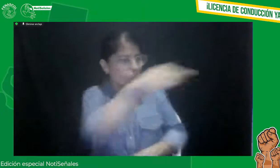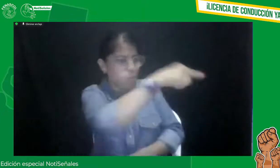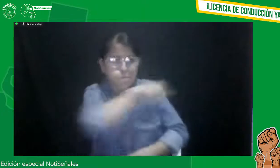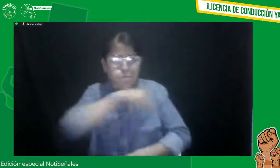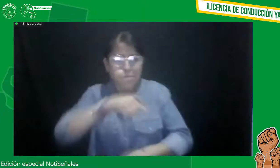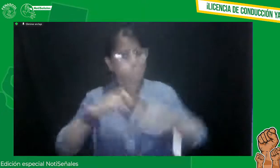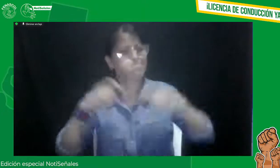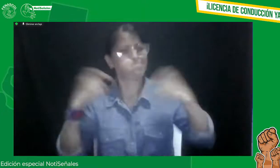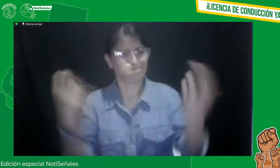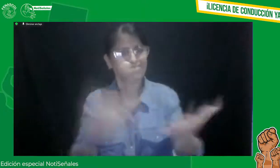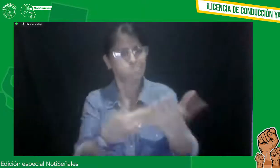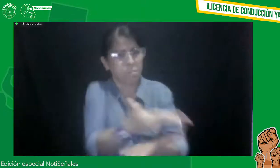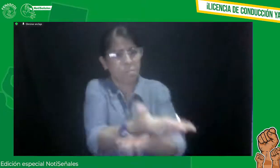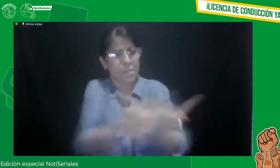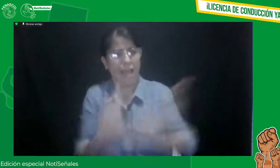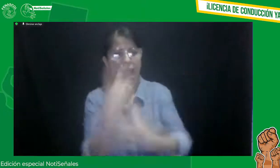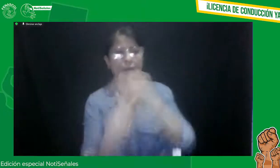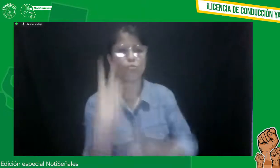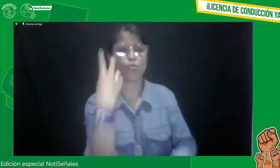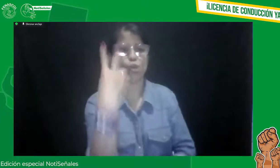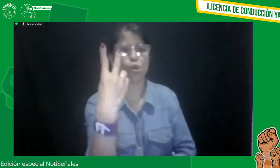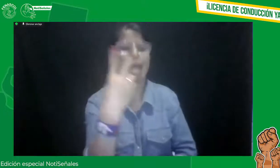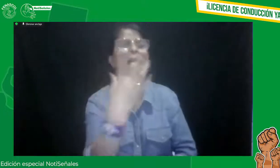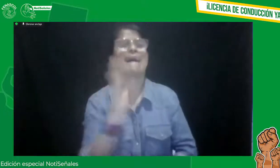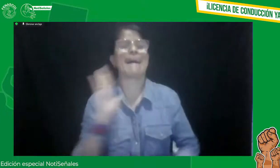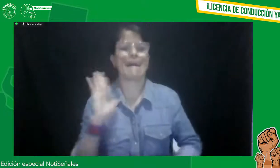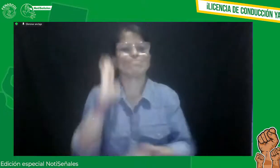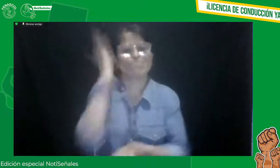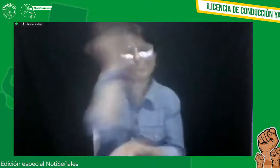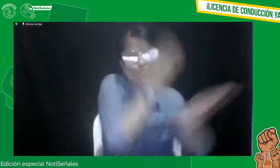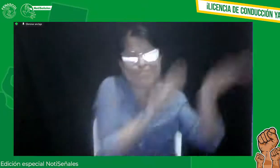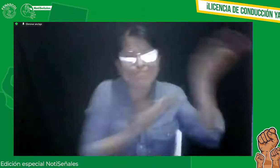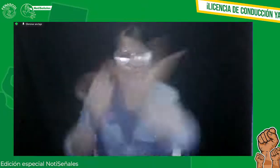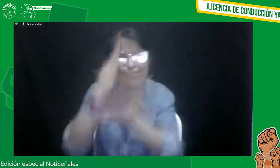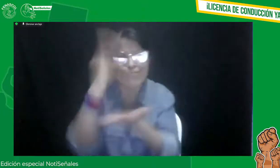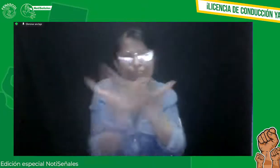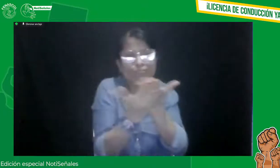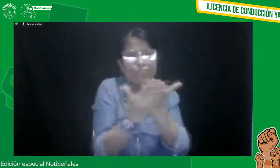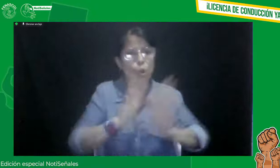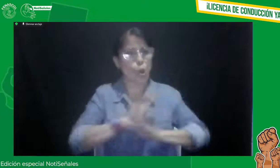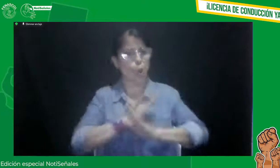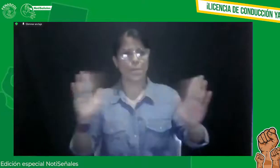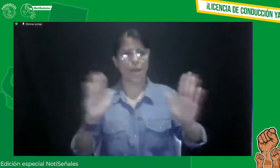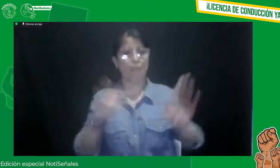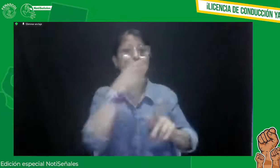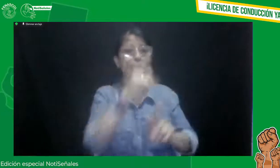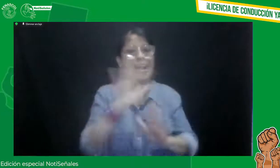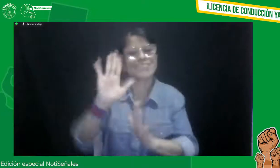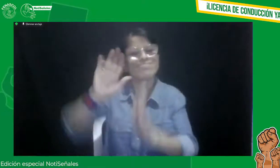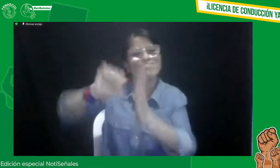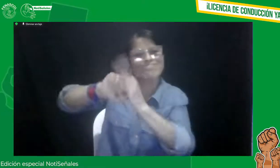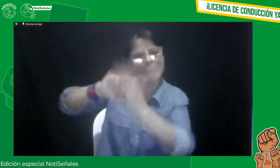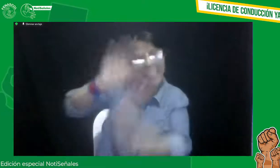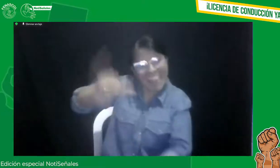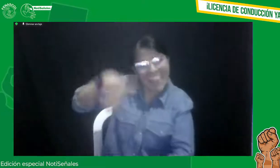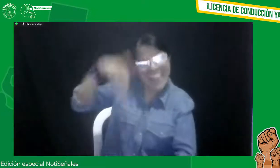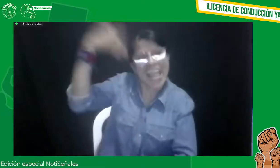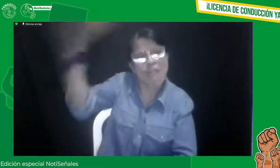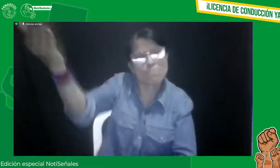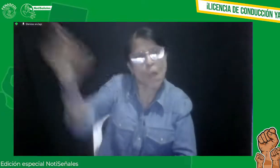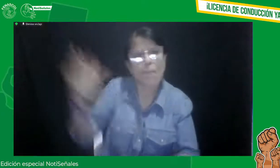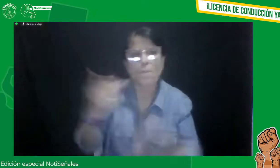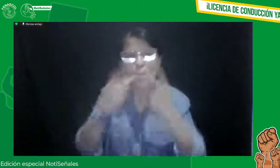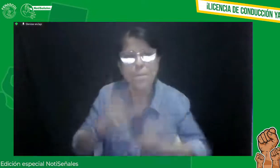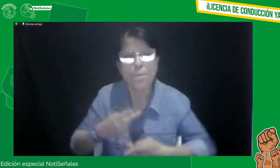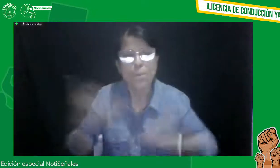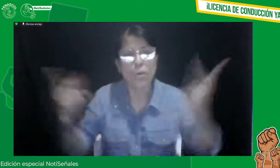el comité organizador del plantón, hemos estado y solicitado estos dos aspectos, ¿sí?